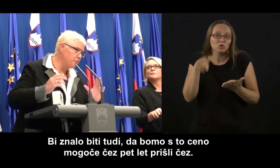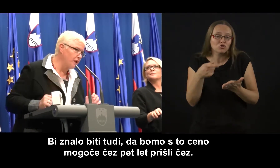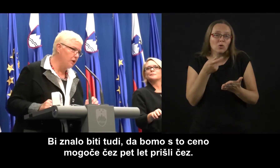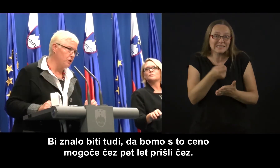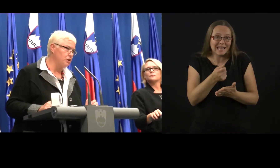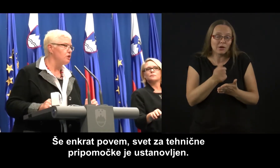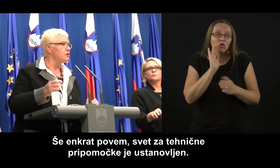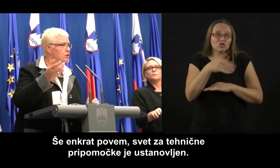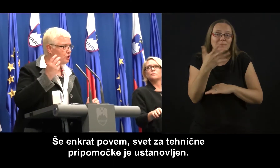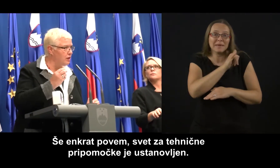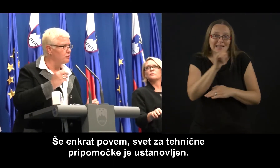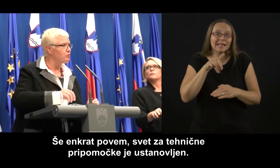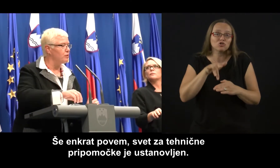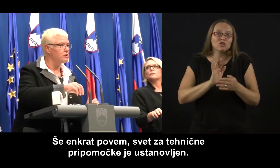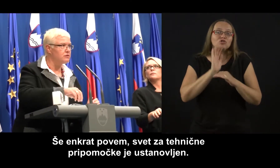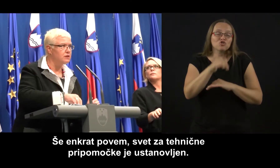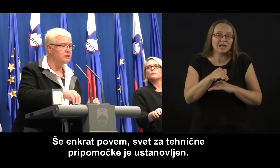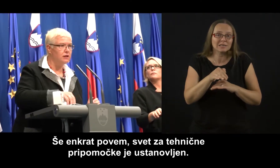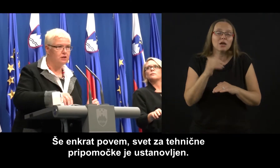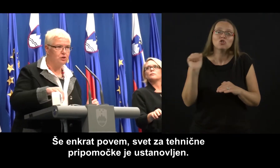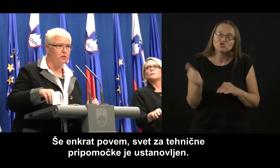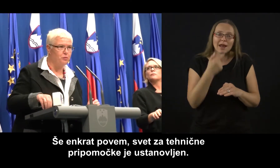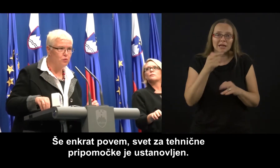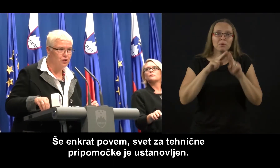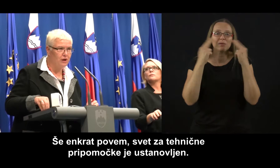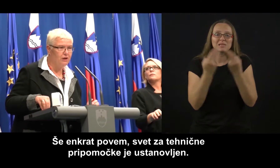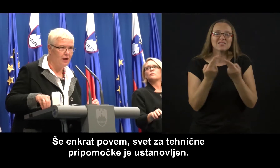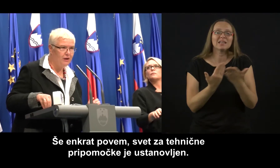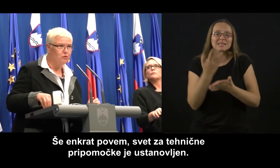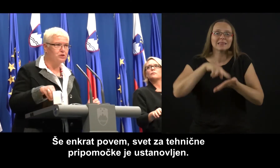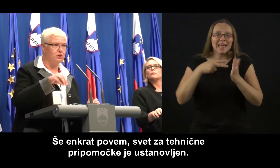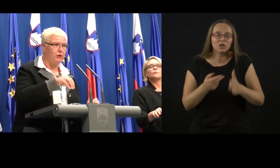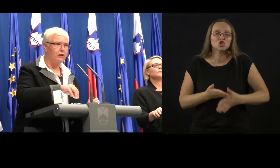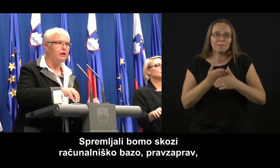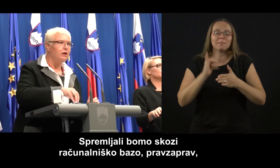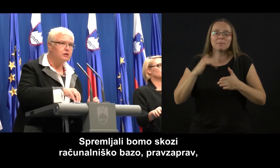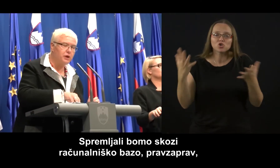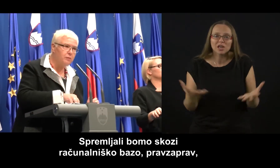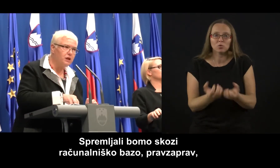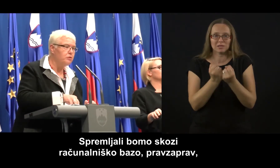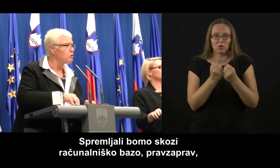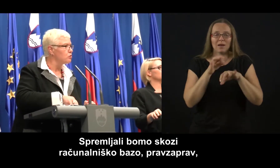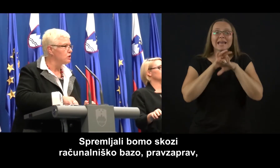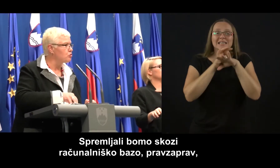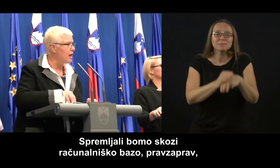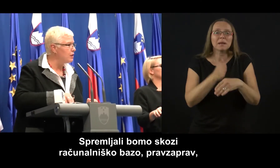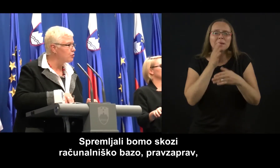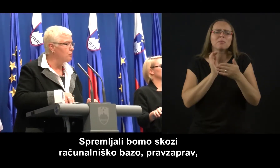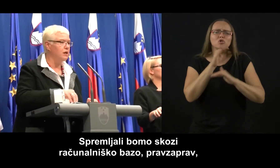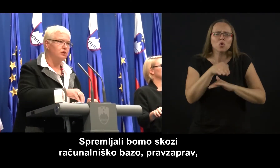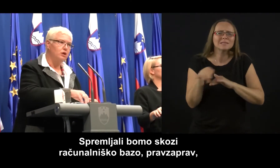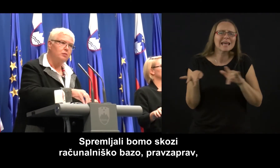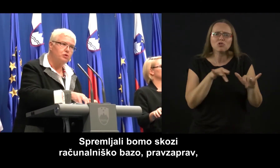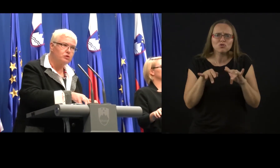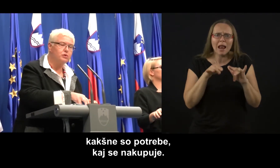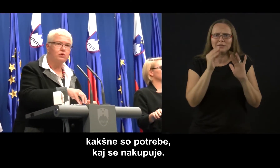mogoče čez 5 let prišli čez. Še enkrat povem, svet za tehnične pripomočke je ustanovljen. Spremljali bomo skozi računalniško